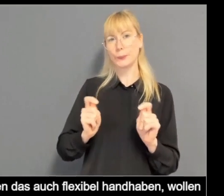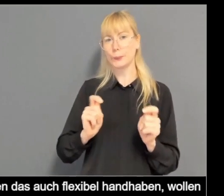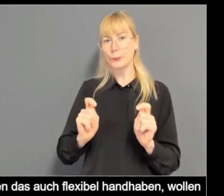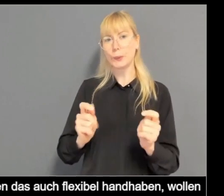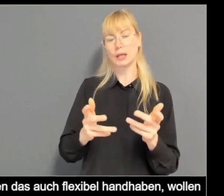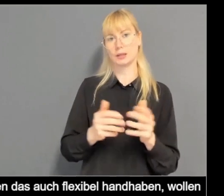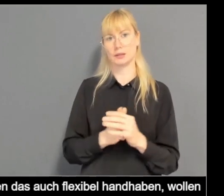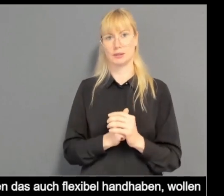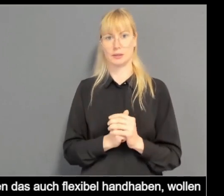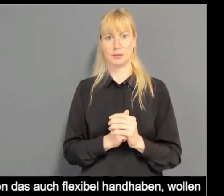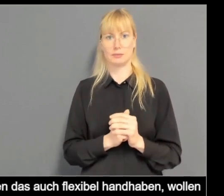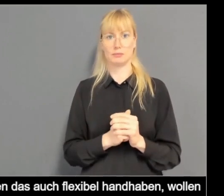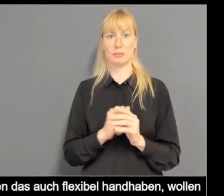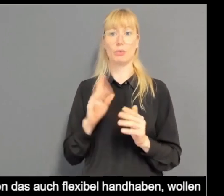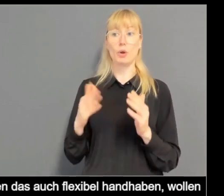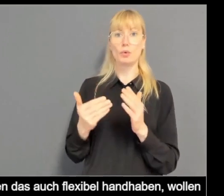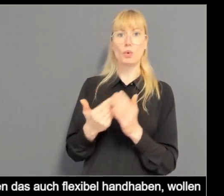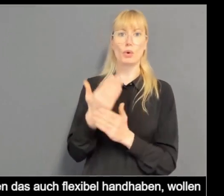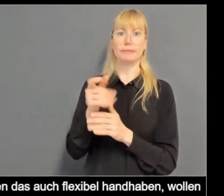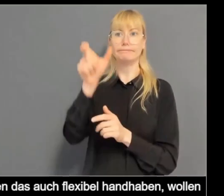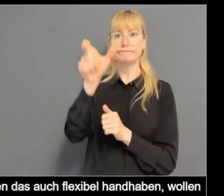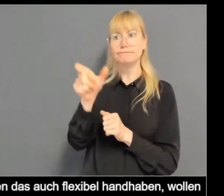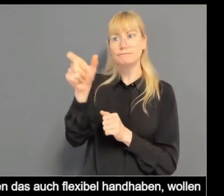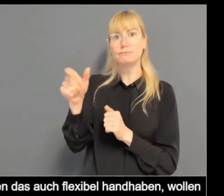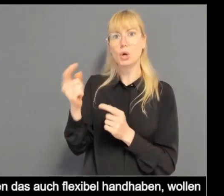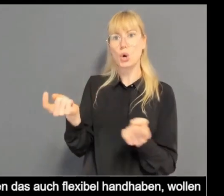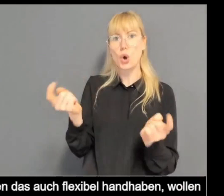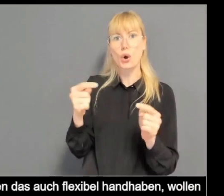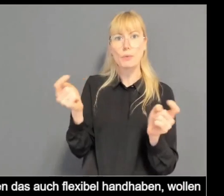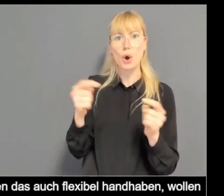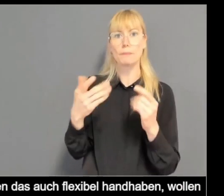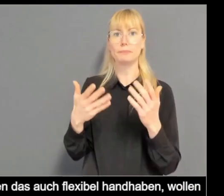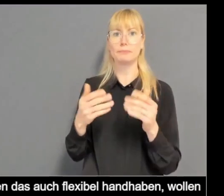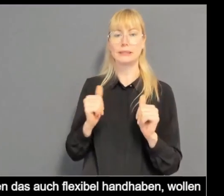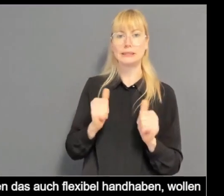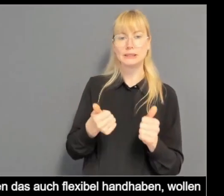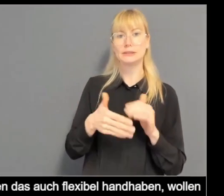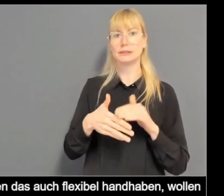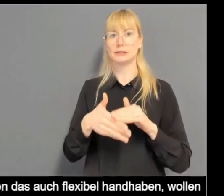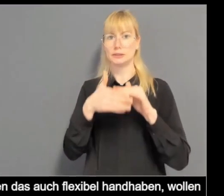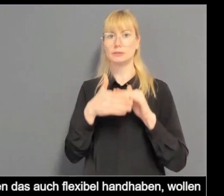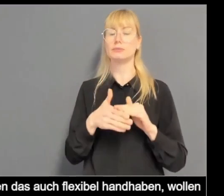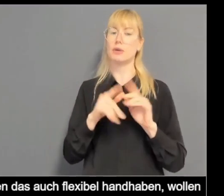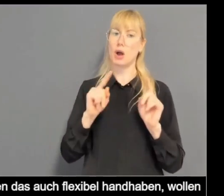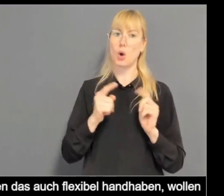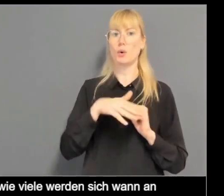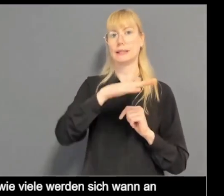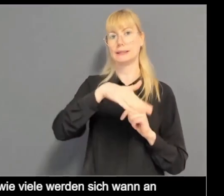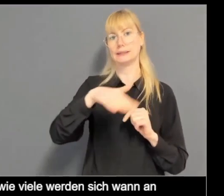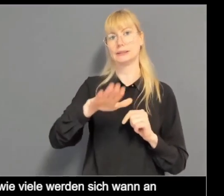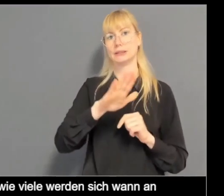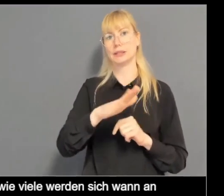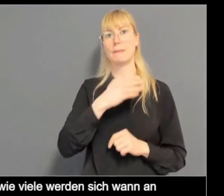Seite, weil wir neue Leute gewinnen, auf der anderen Seite, weil wir auch dazu lernen und die Bedürfnisse auch noch besser erfahren